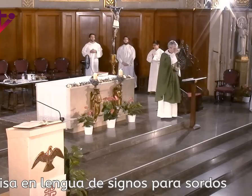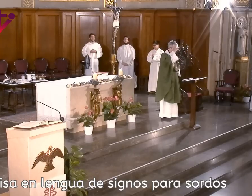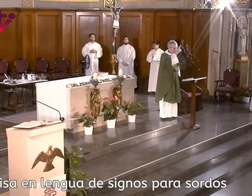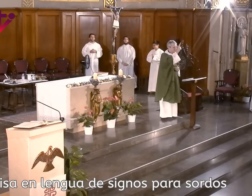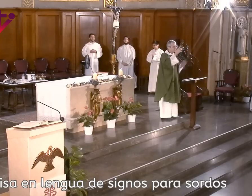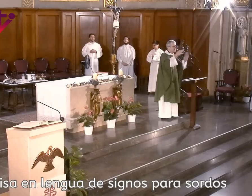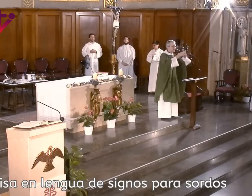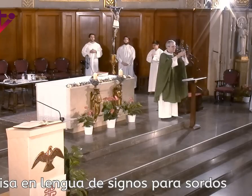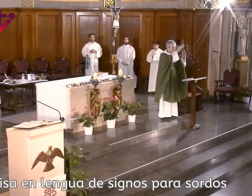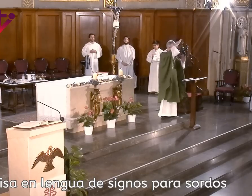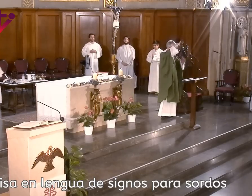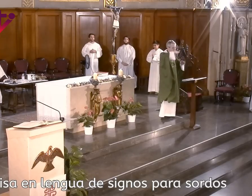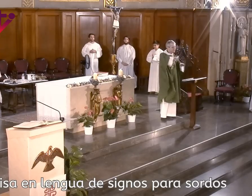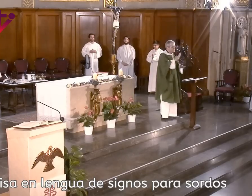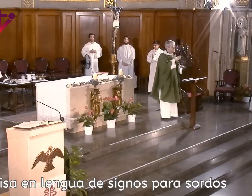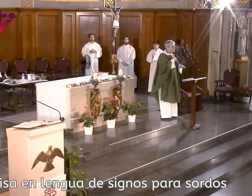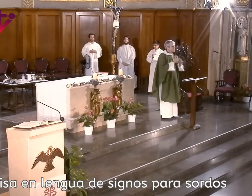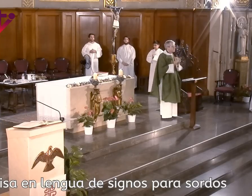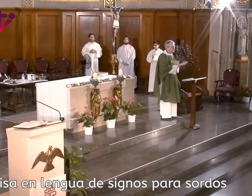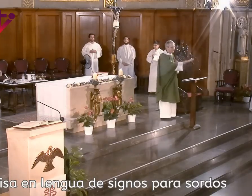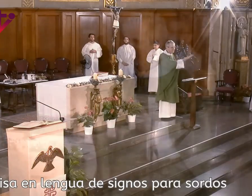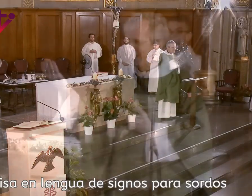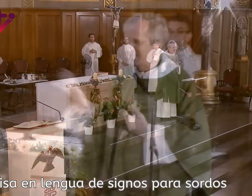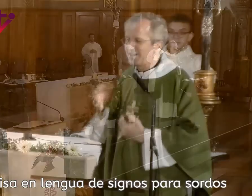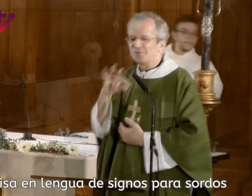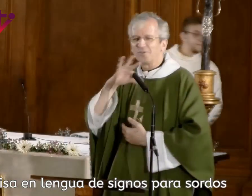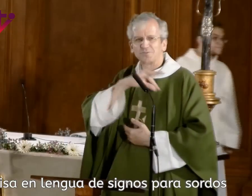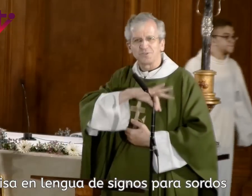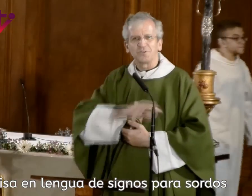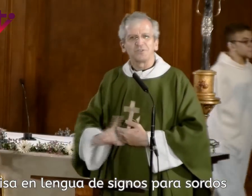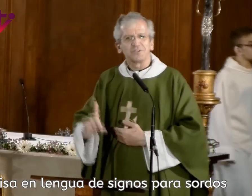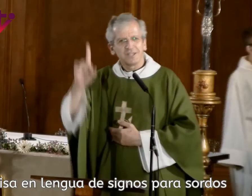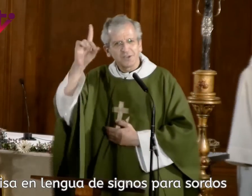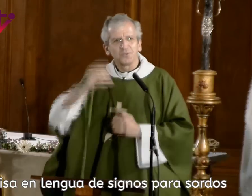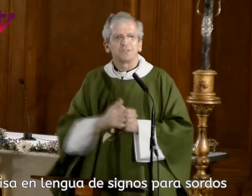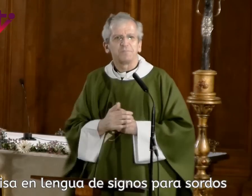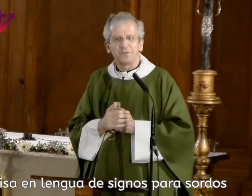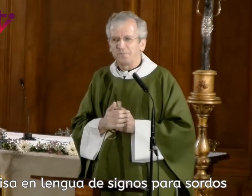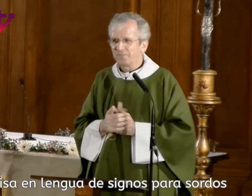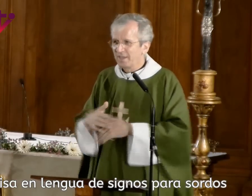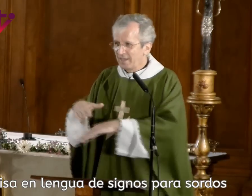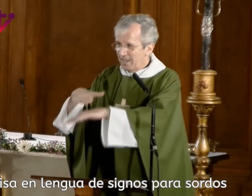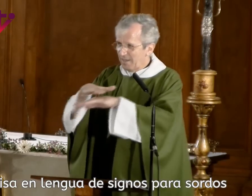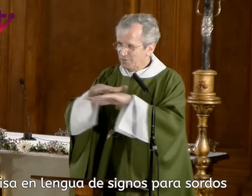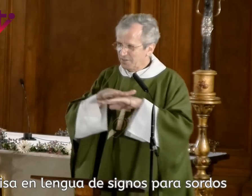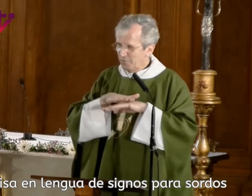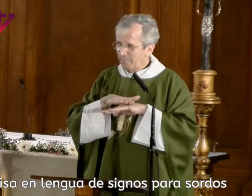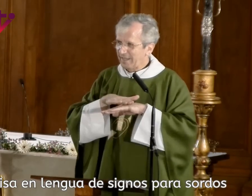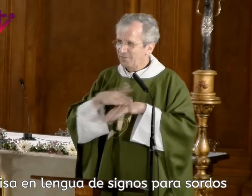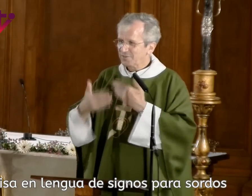amor de Dios Padre y la comunión del Espíritu Santo estén con todos vosotros y con tu espíritu. Hemos sido invitados